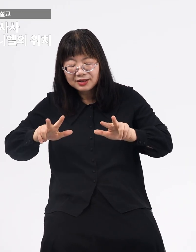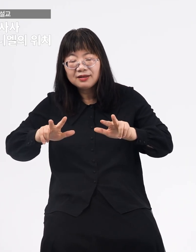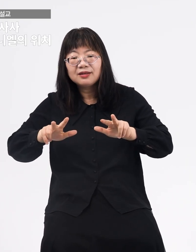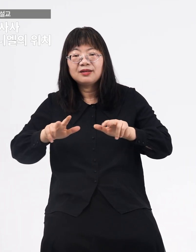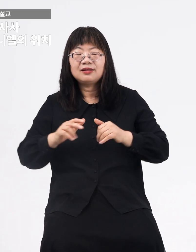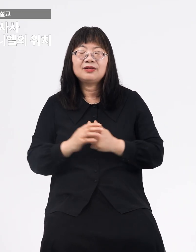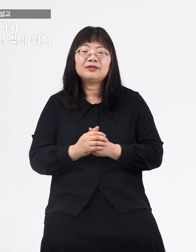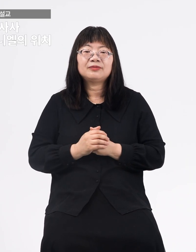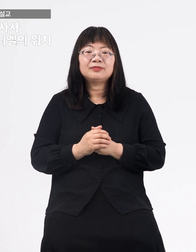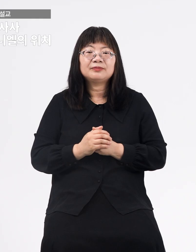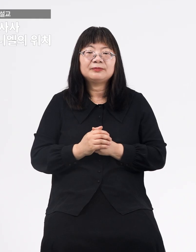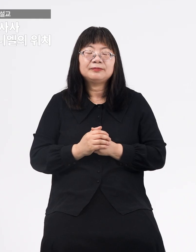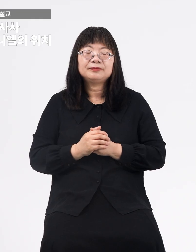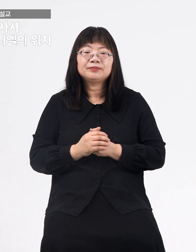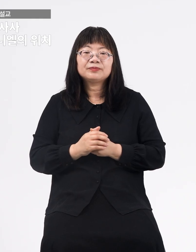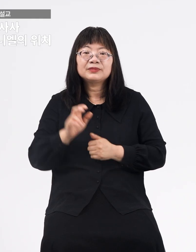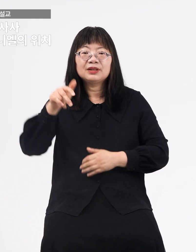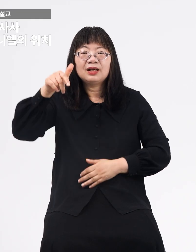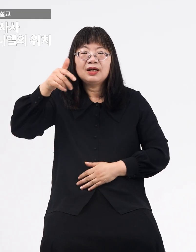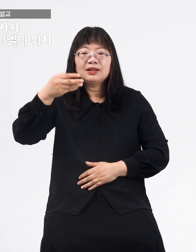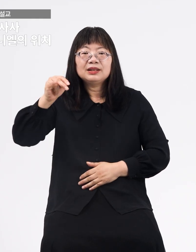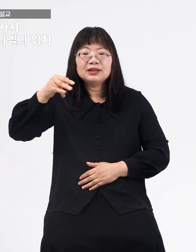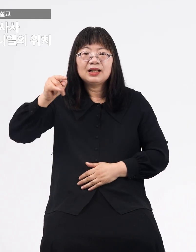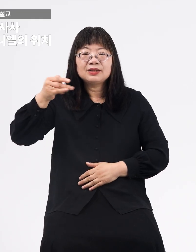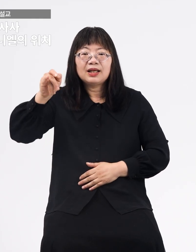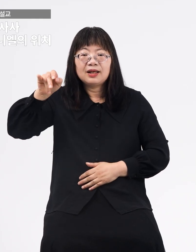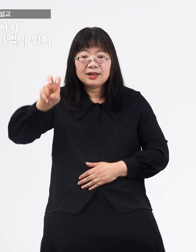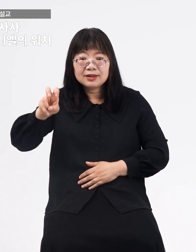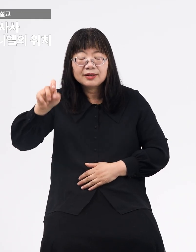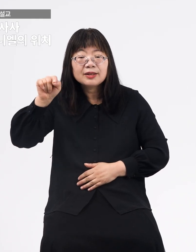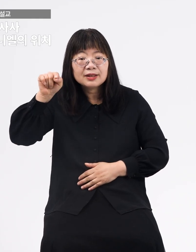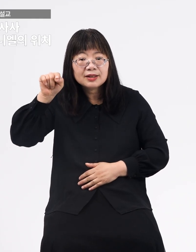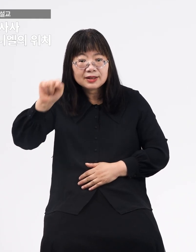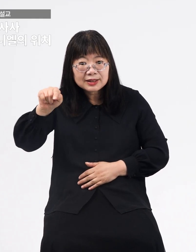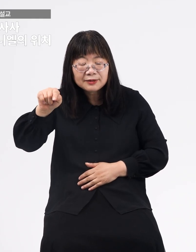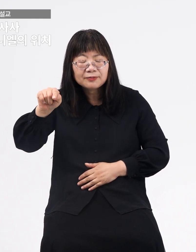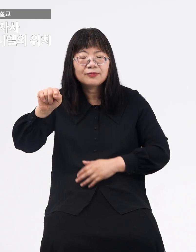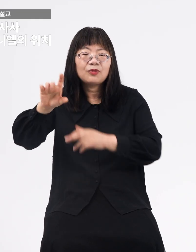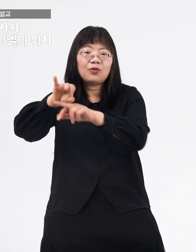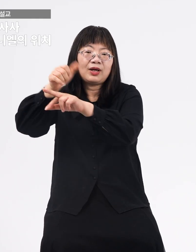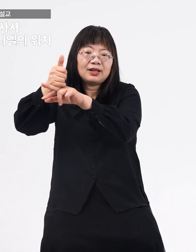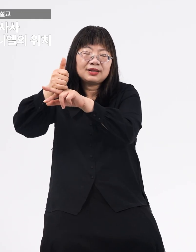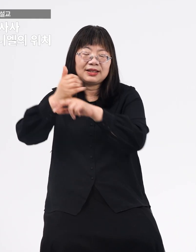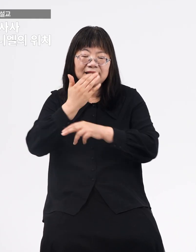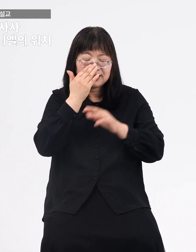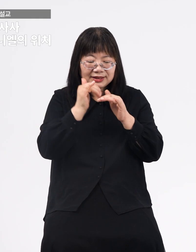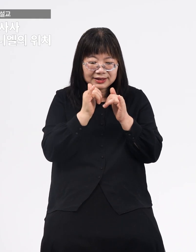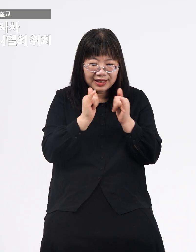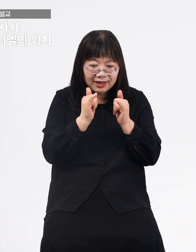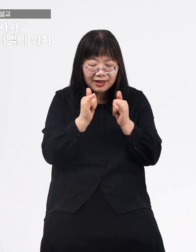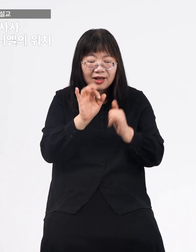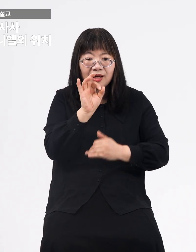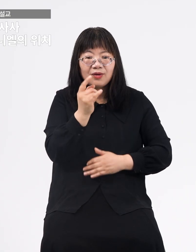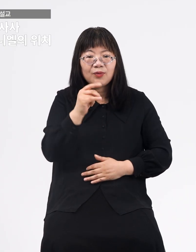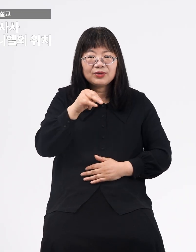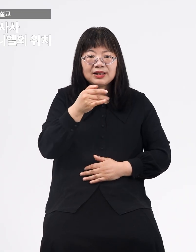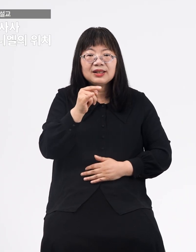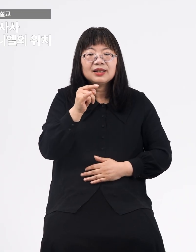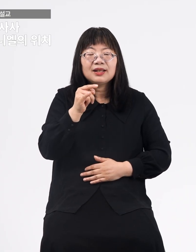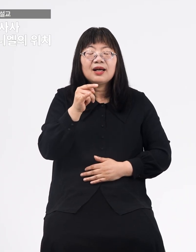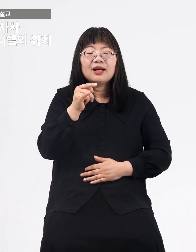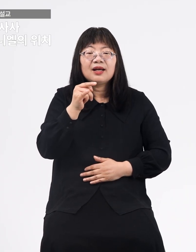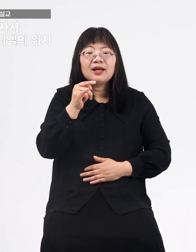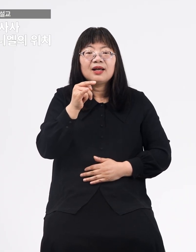반대로 그 구산 리사다임을 이스라엘 온니엘에게